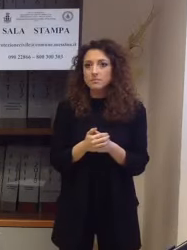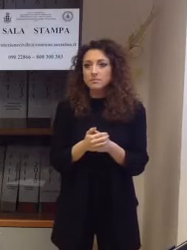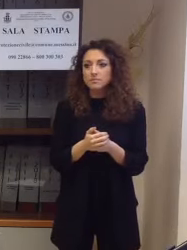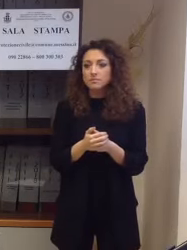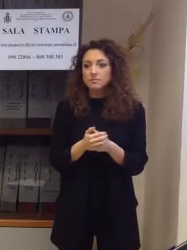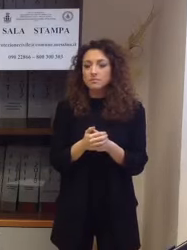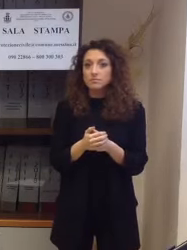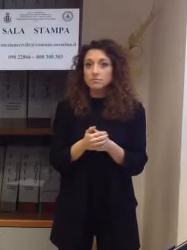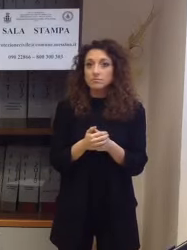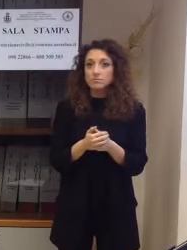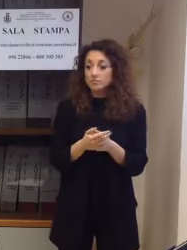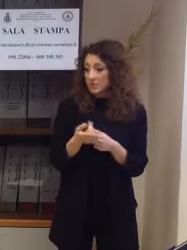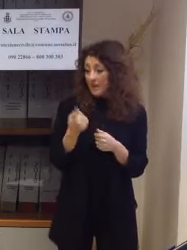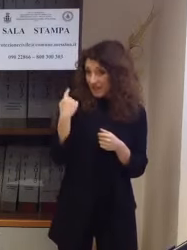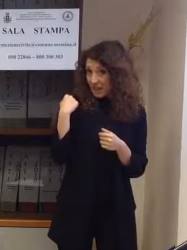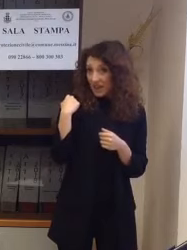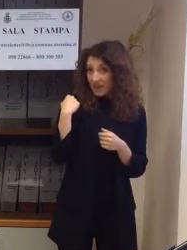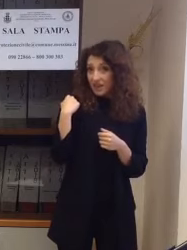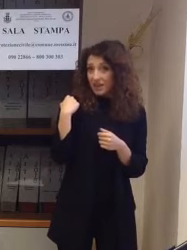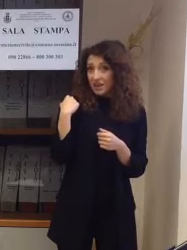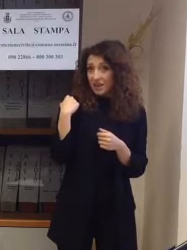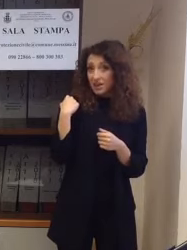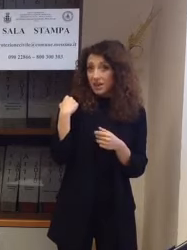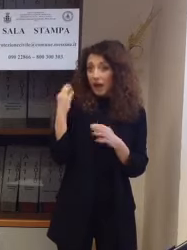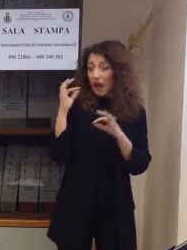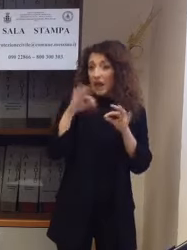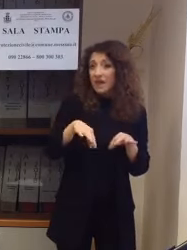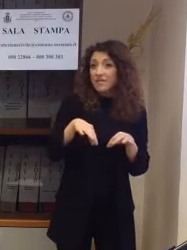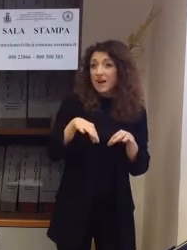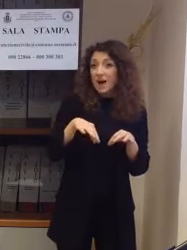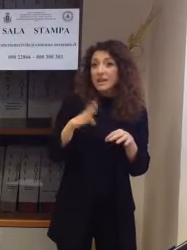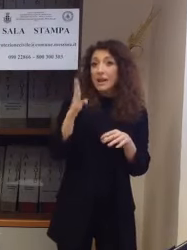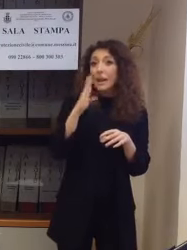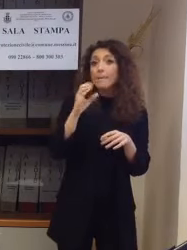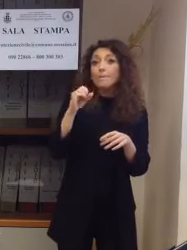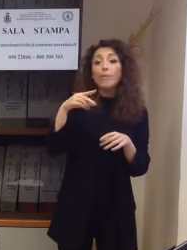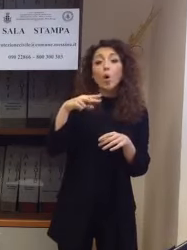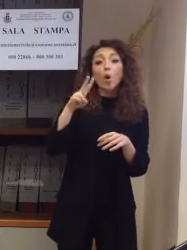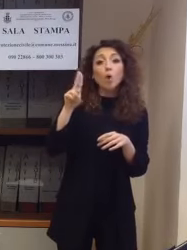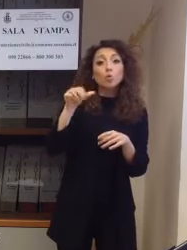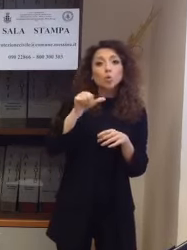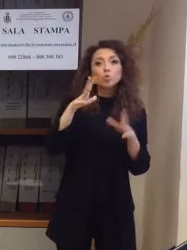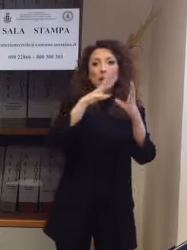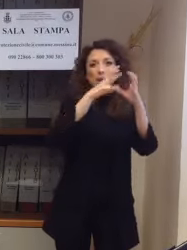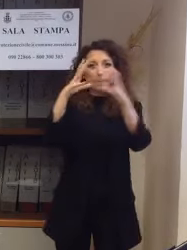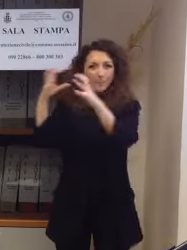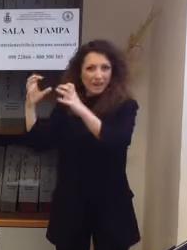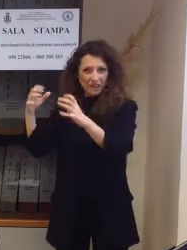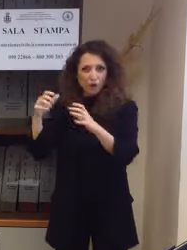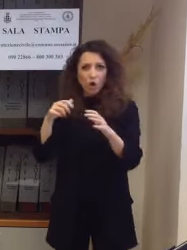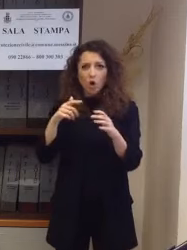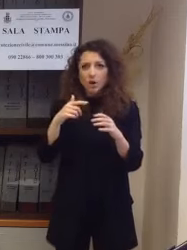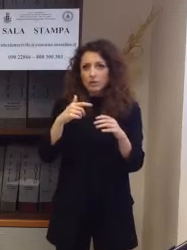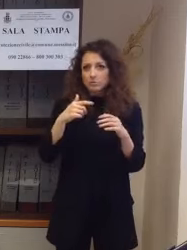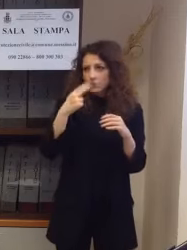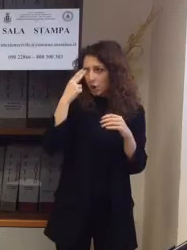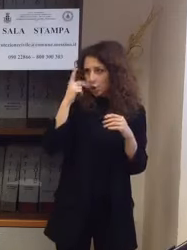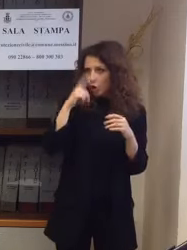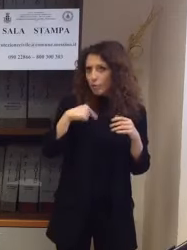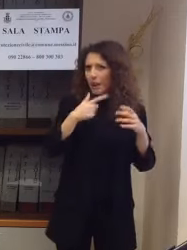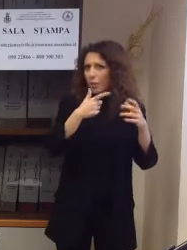l'impennata, sono arrivati i famosi bonus agli imprenditori, 600 euro se non ricordo male, no?